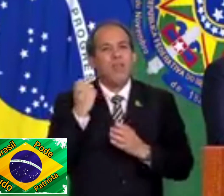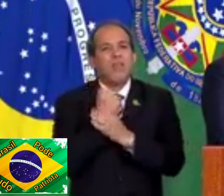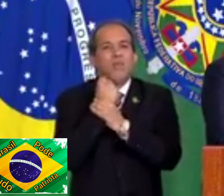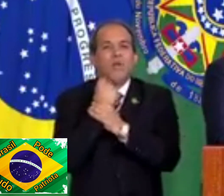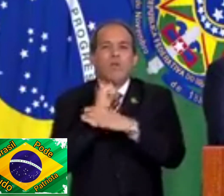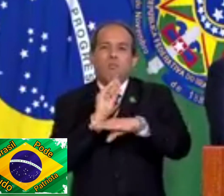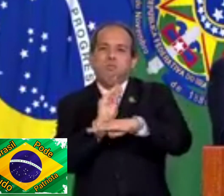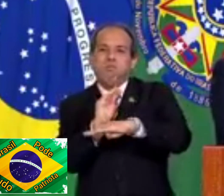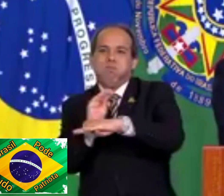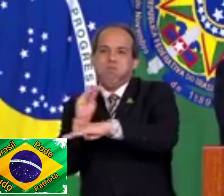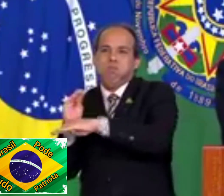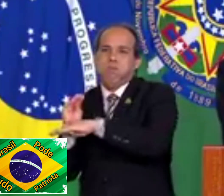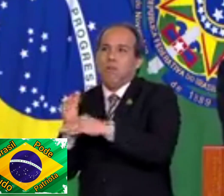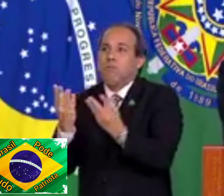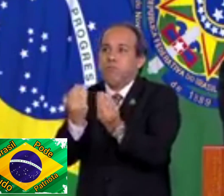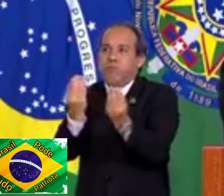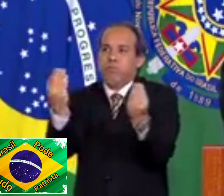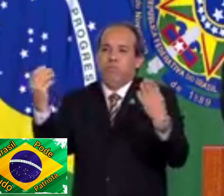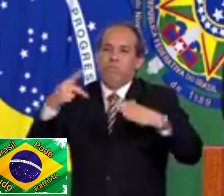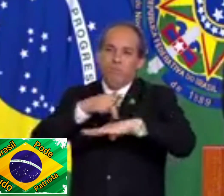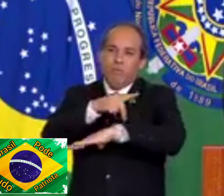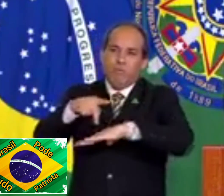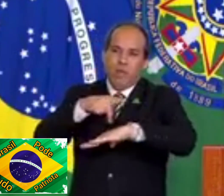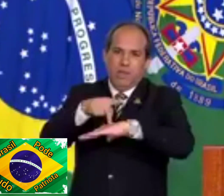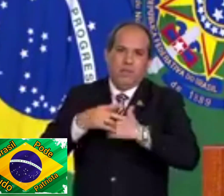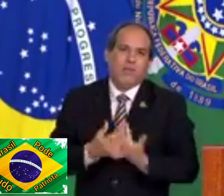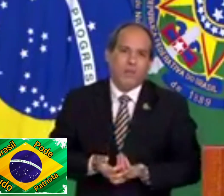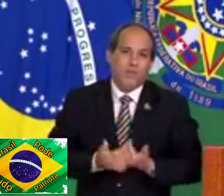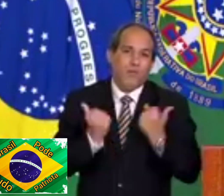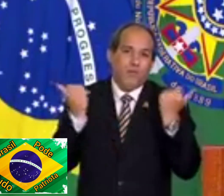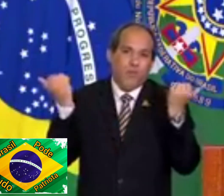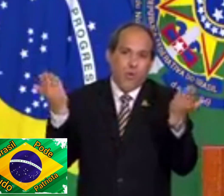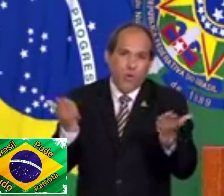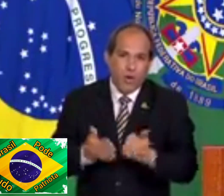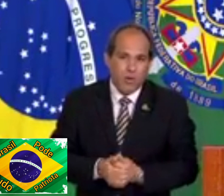muitas nações. E aí vem também